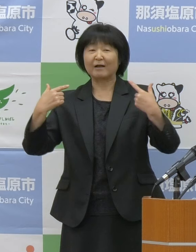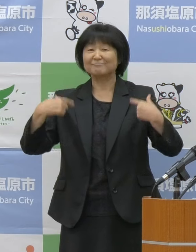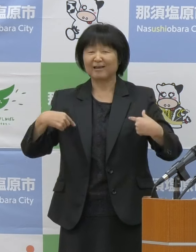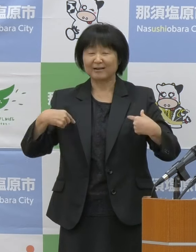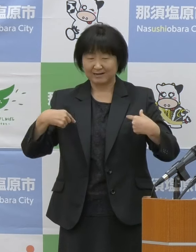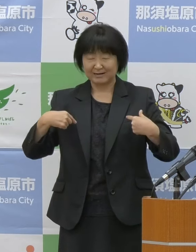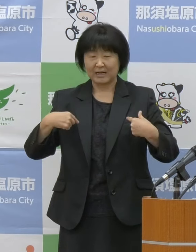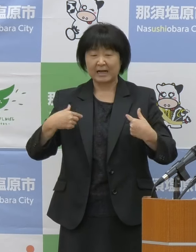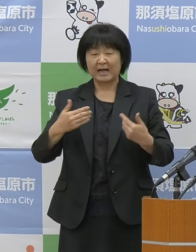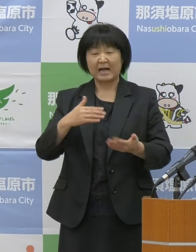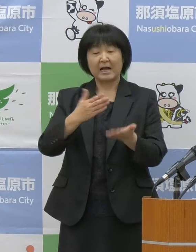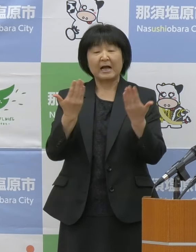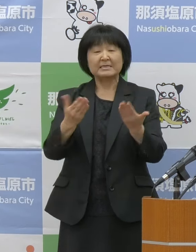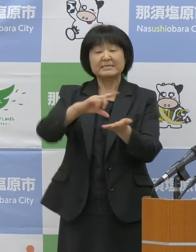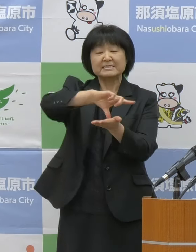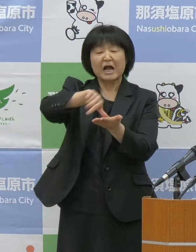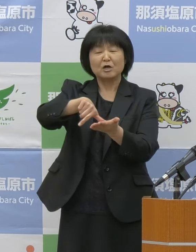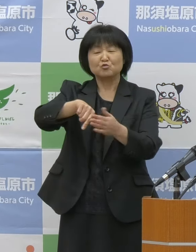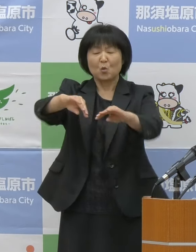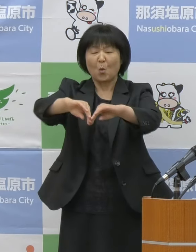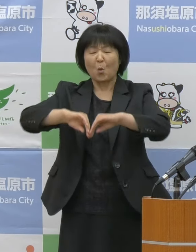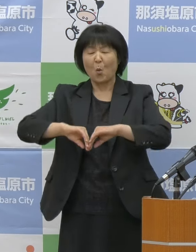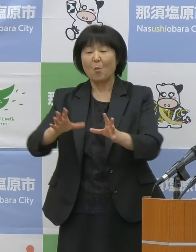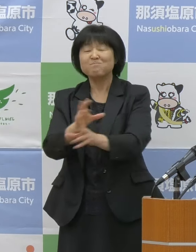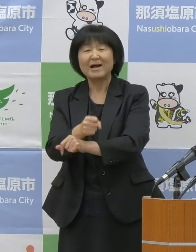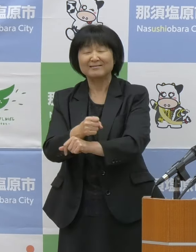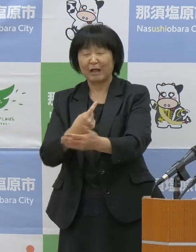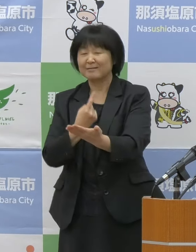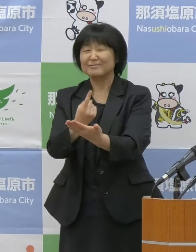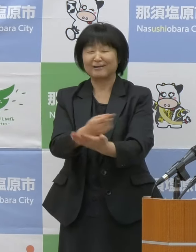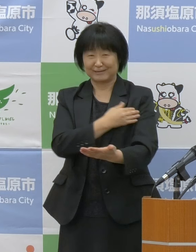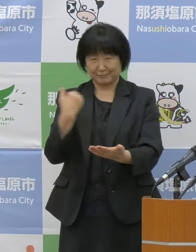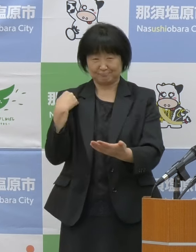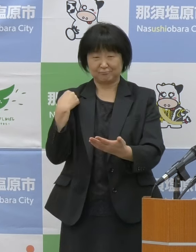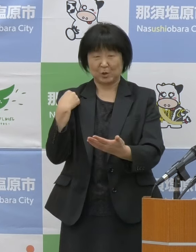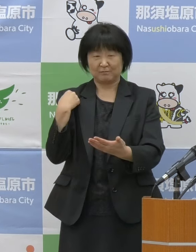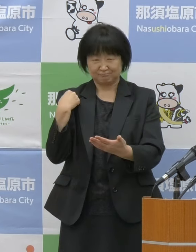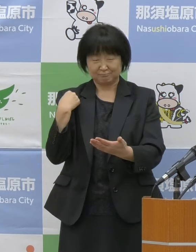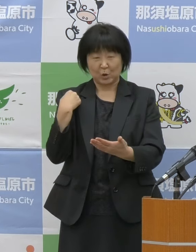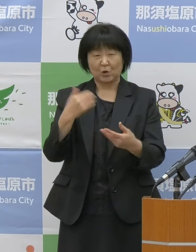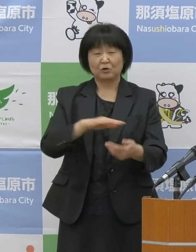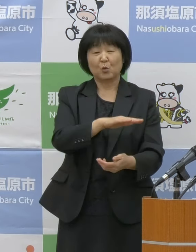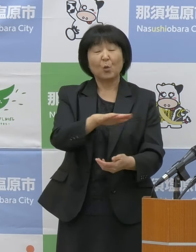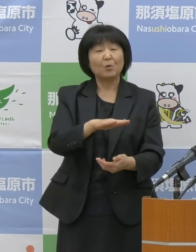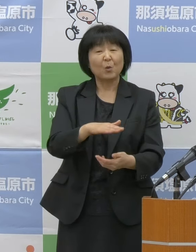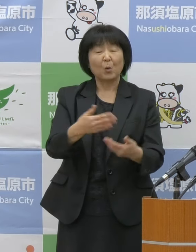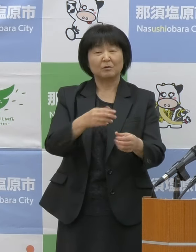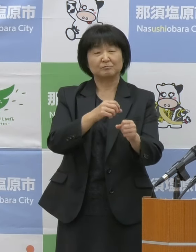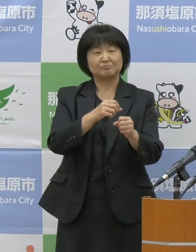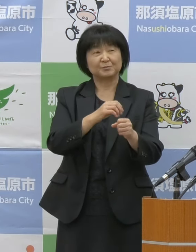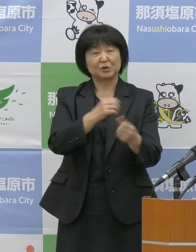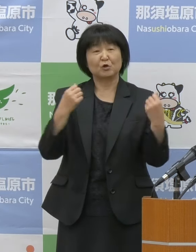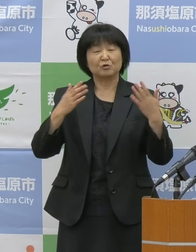が学区の枠を超えて参加をして、スポーツ少年団や中学校で指導され